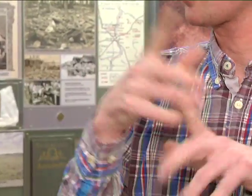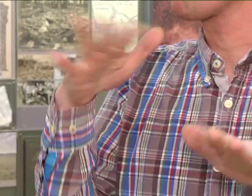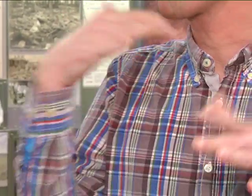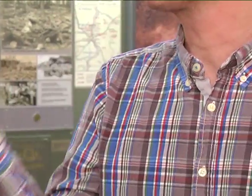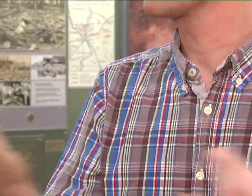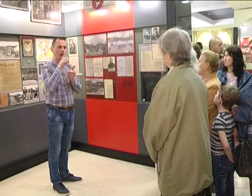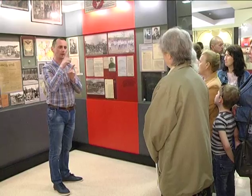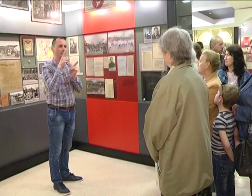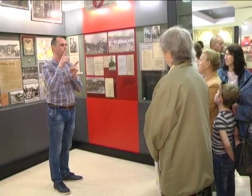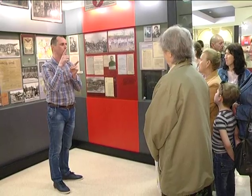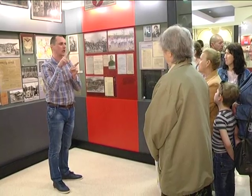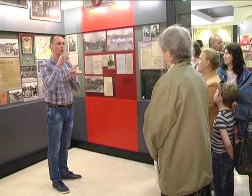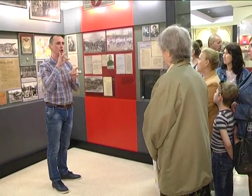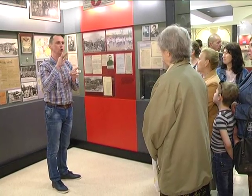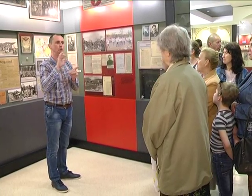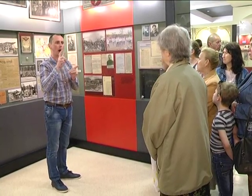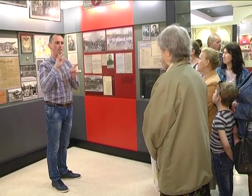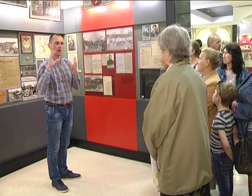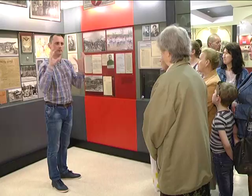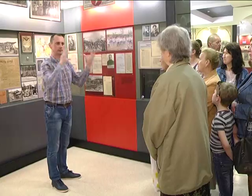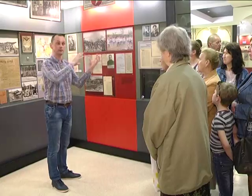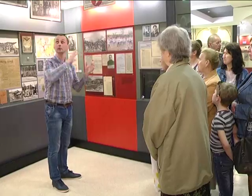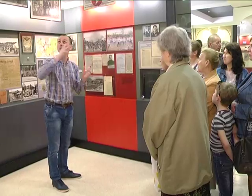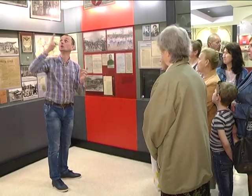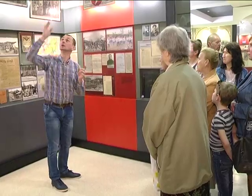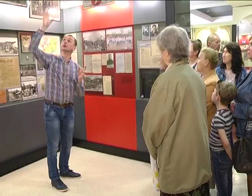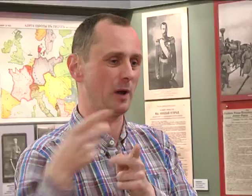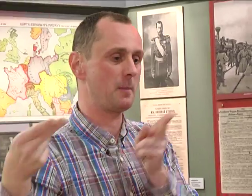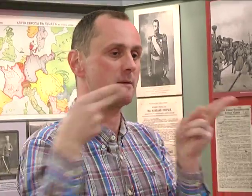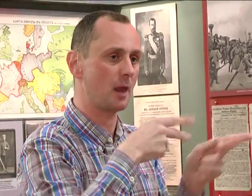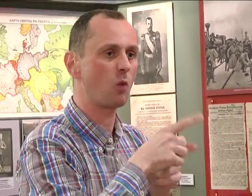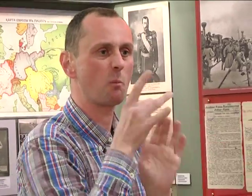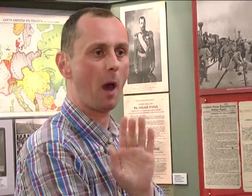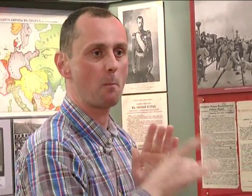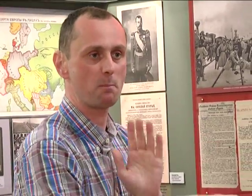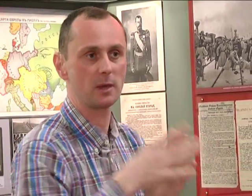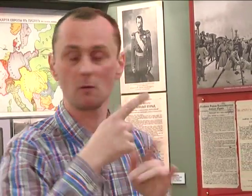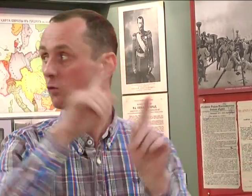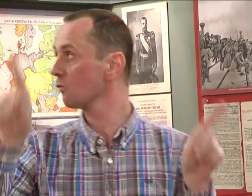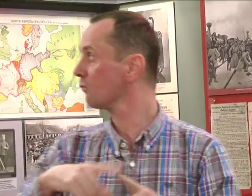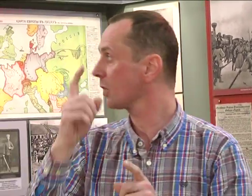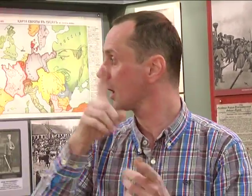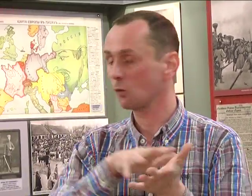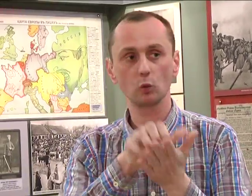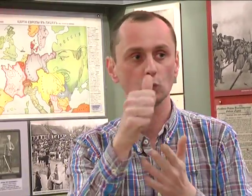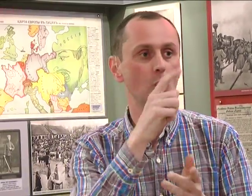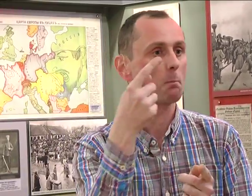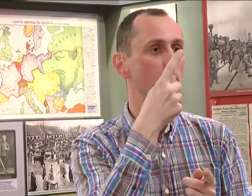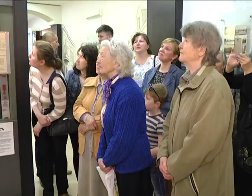а также воспитанников специализированных школ области. Однако это только первая фаза проекта, а как это направление будет развиваться